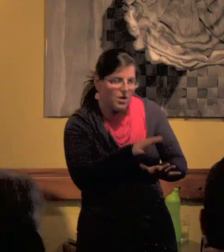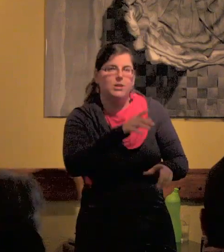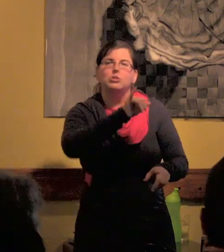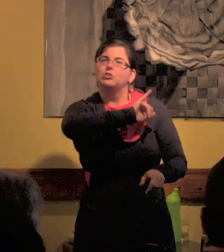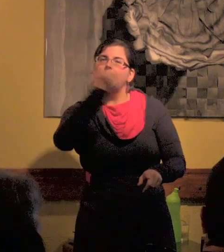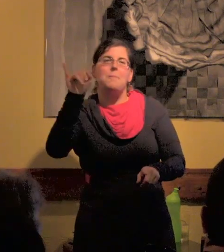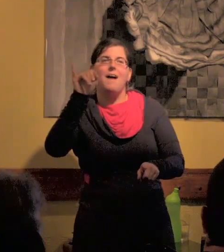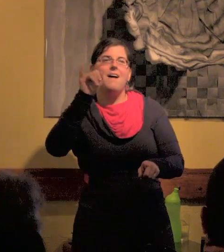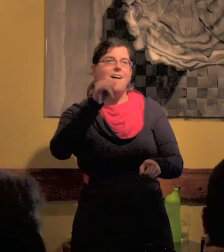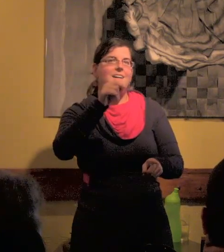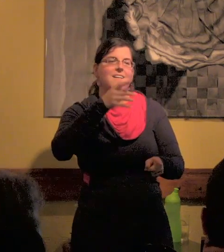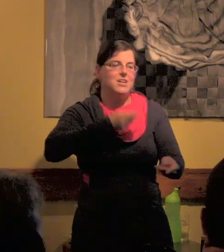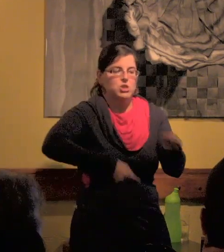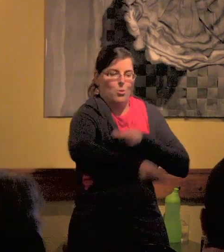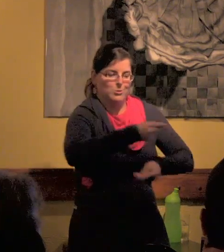partir de là.